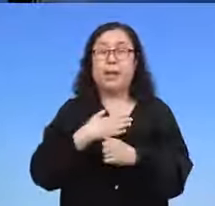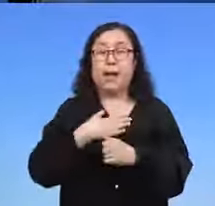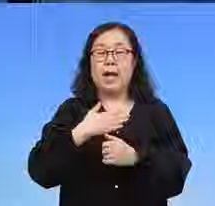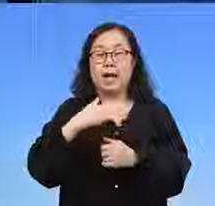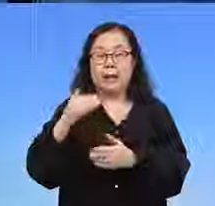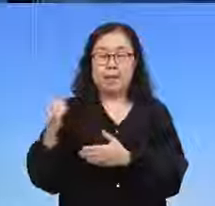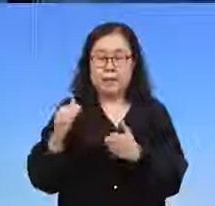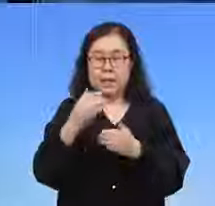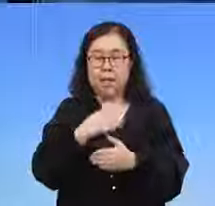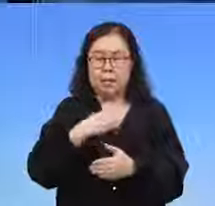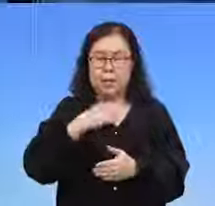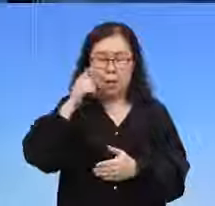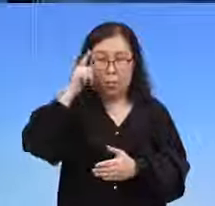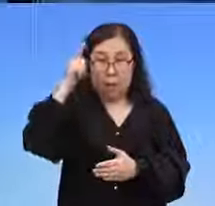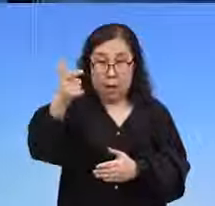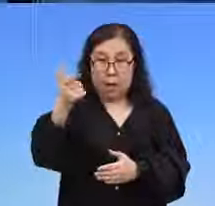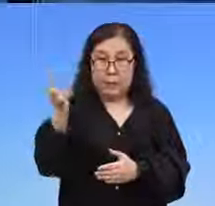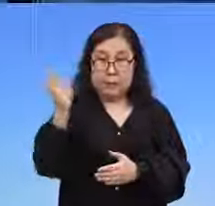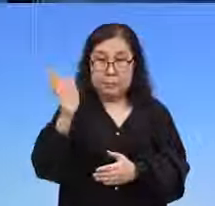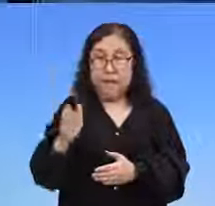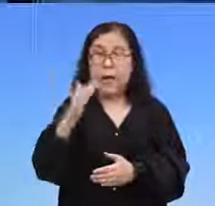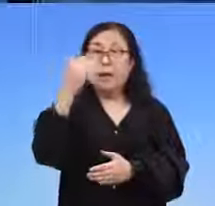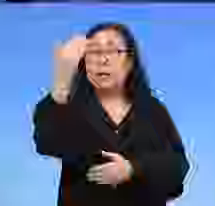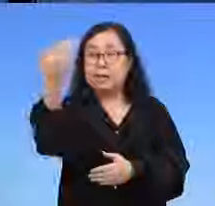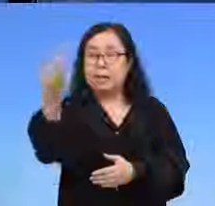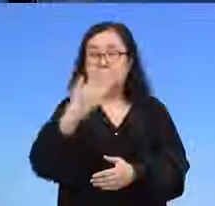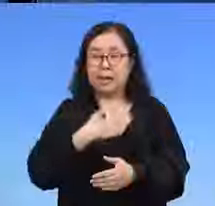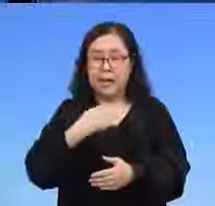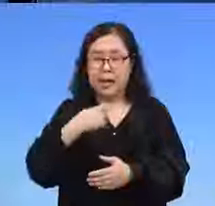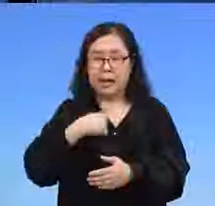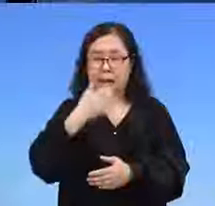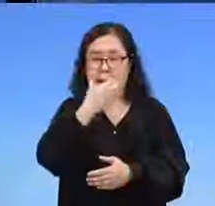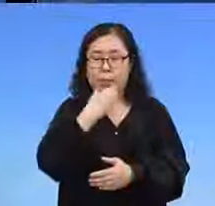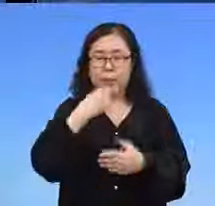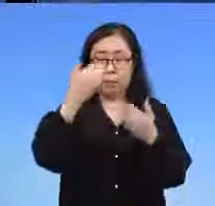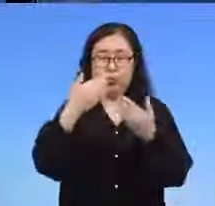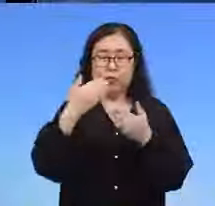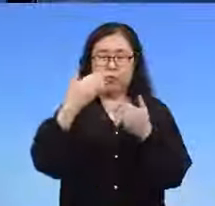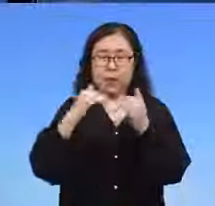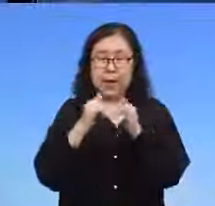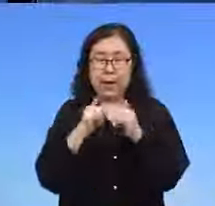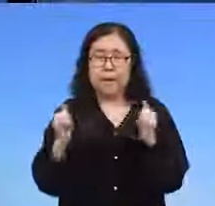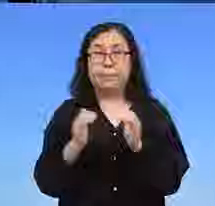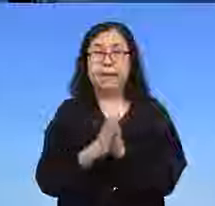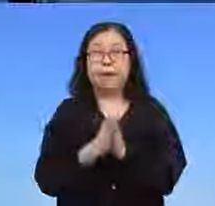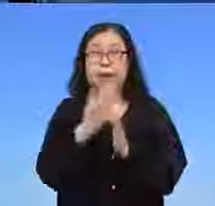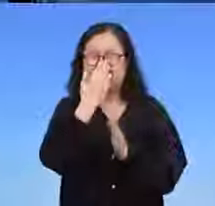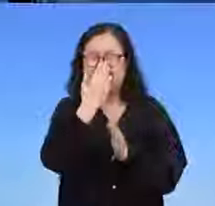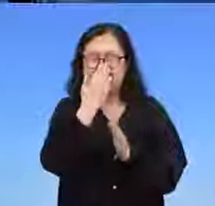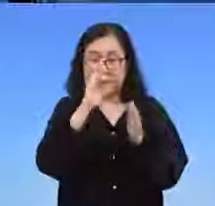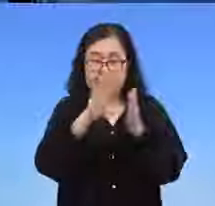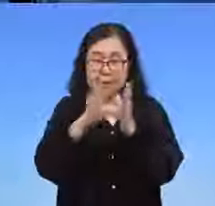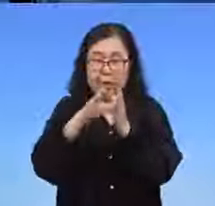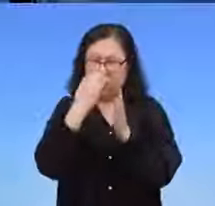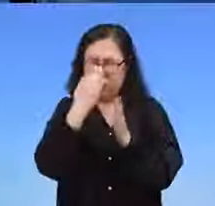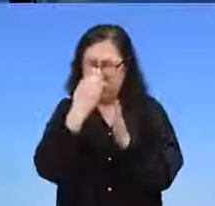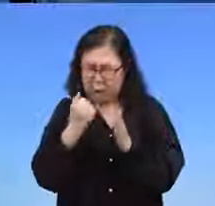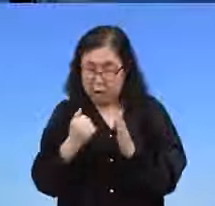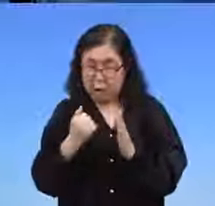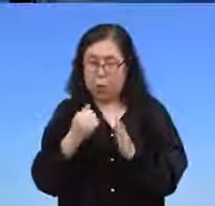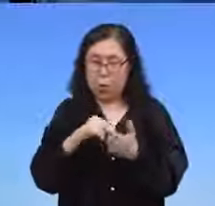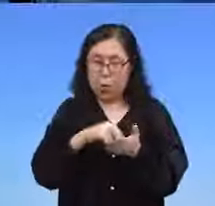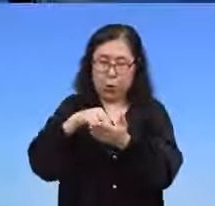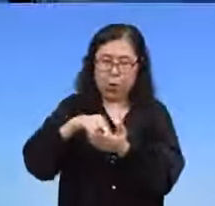내가 가는 길이 험하고 멀지라도 그대 내게 행복을 주는 사람. 때론 지루하고 외로운